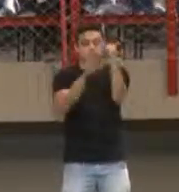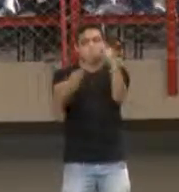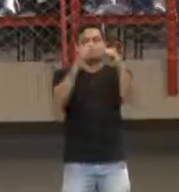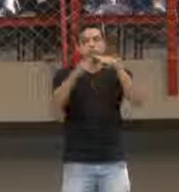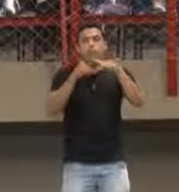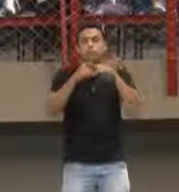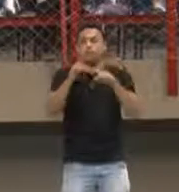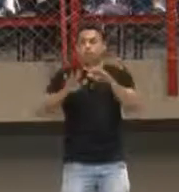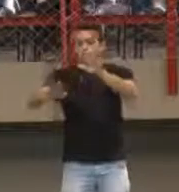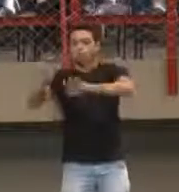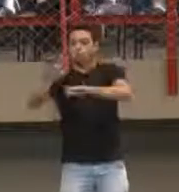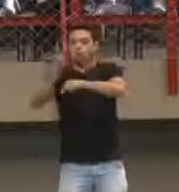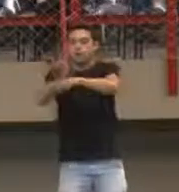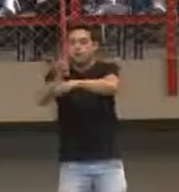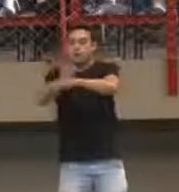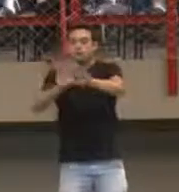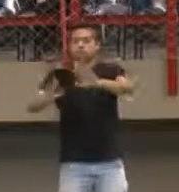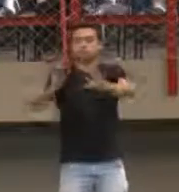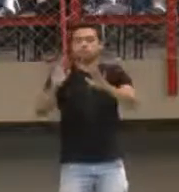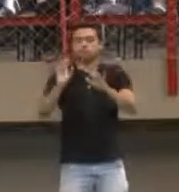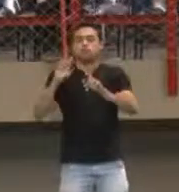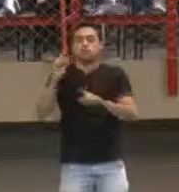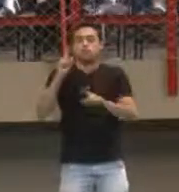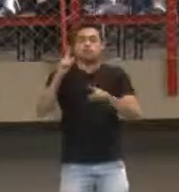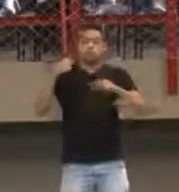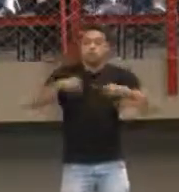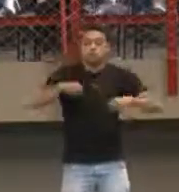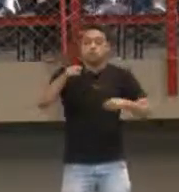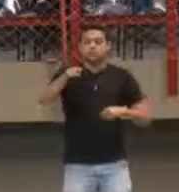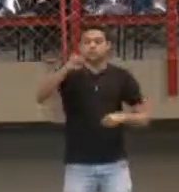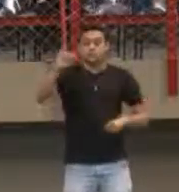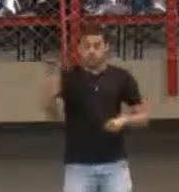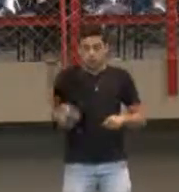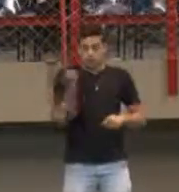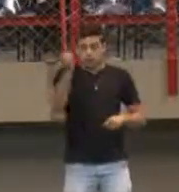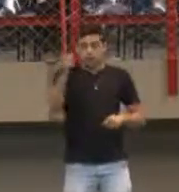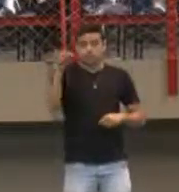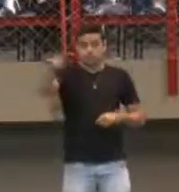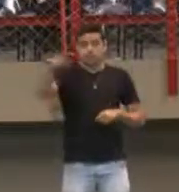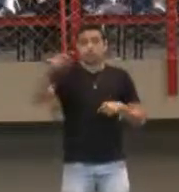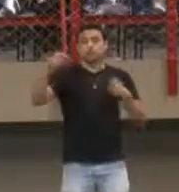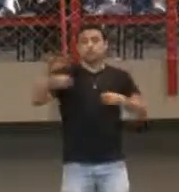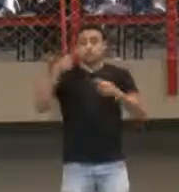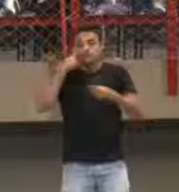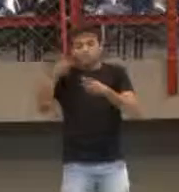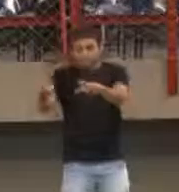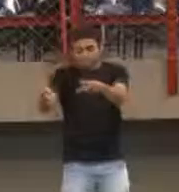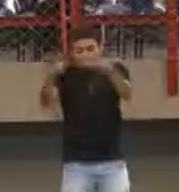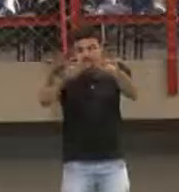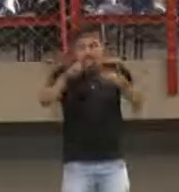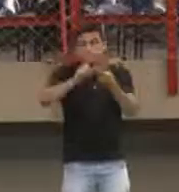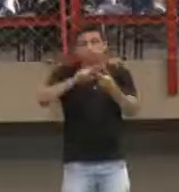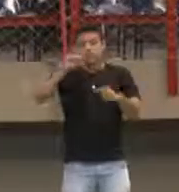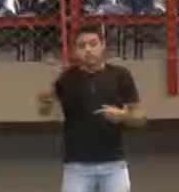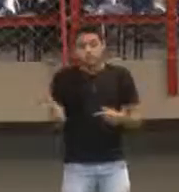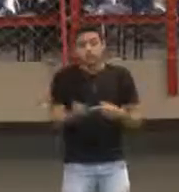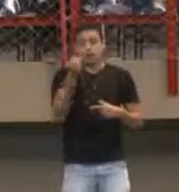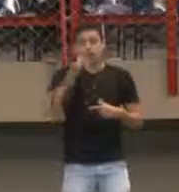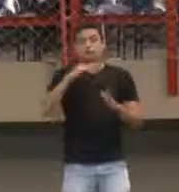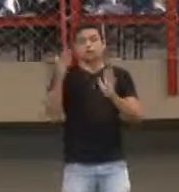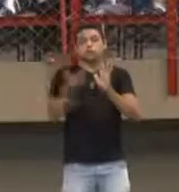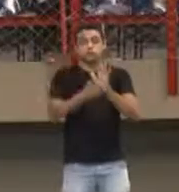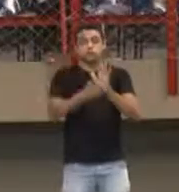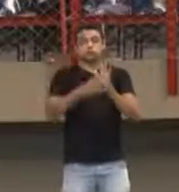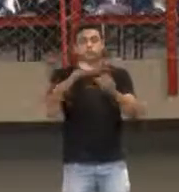por preservar, mas sim utilizar de forma que você preserve e aproveite os